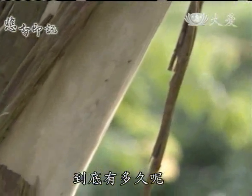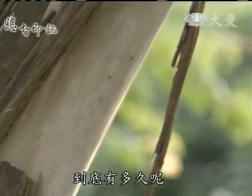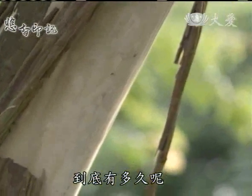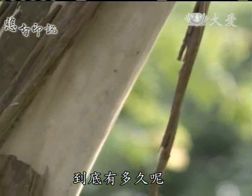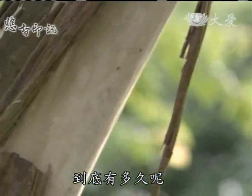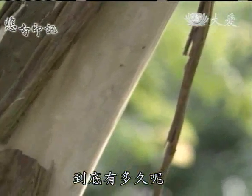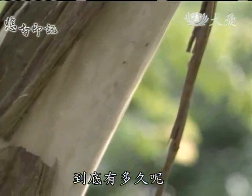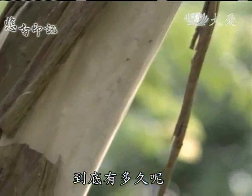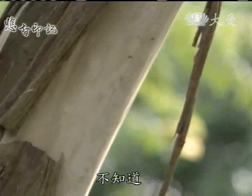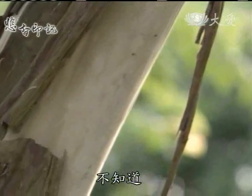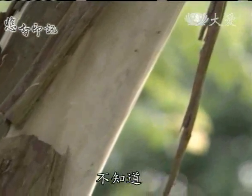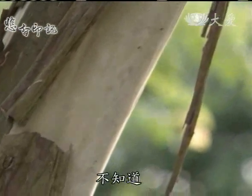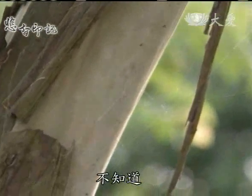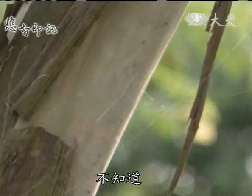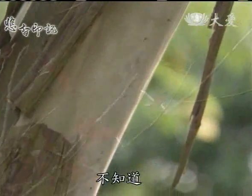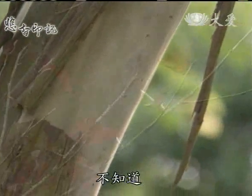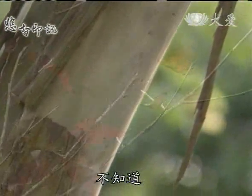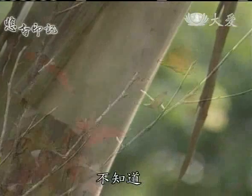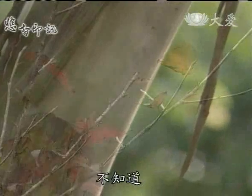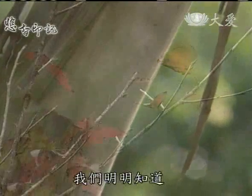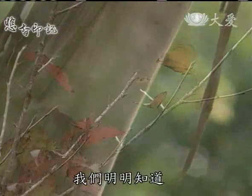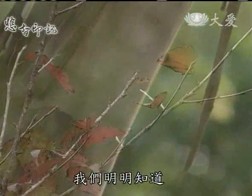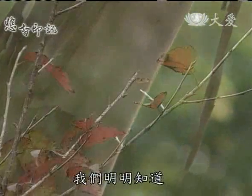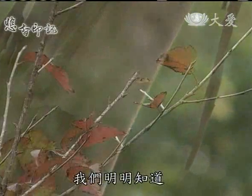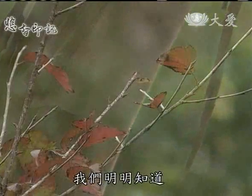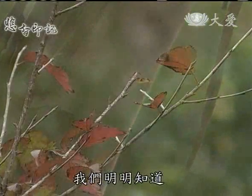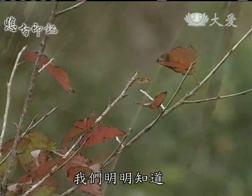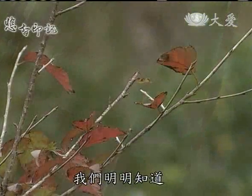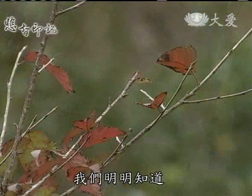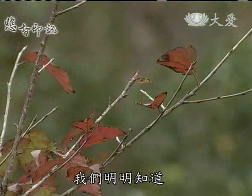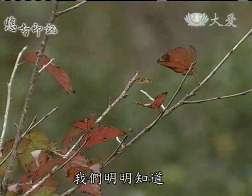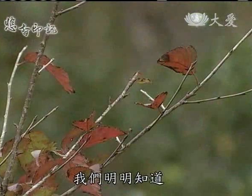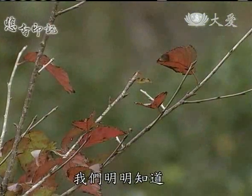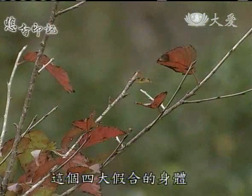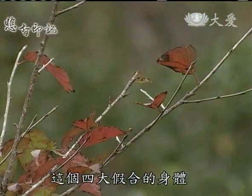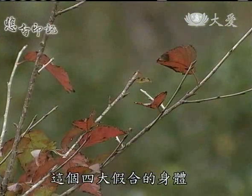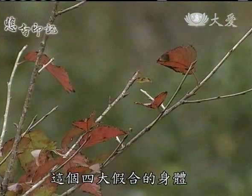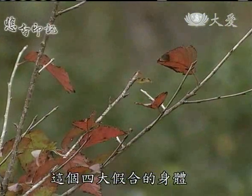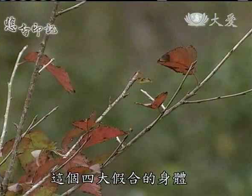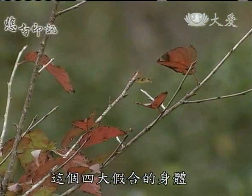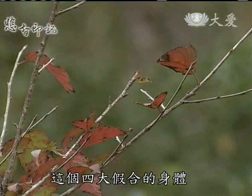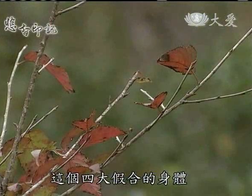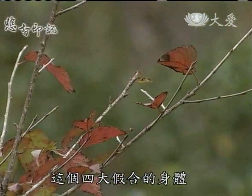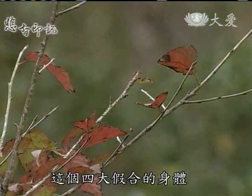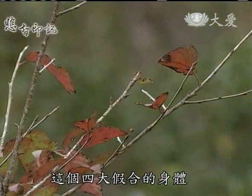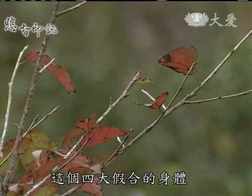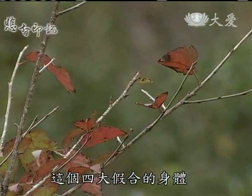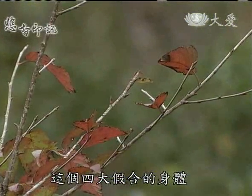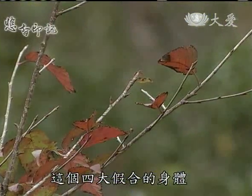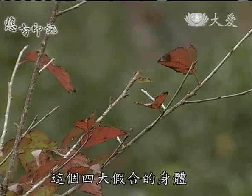久呢？ 不知呢。 啊，咱明基知影呢，这个四代家合啊